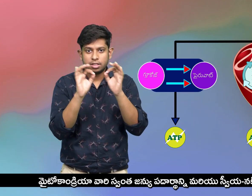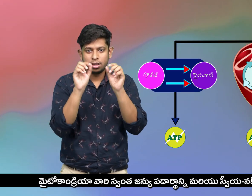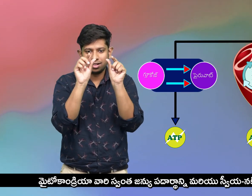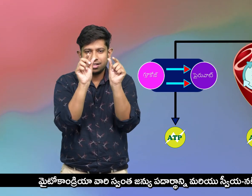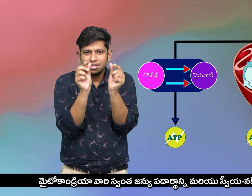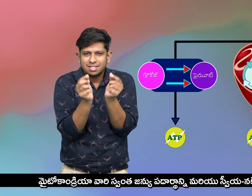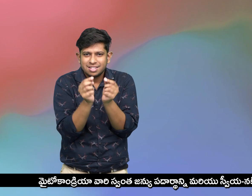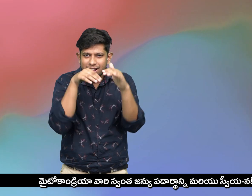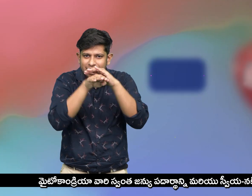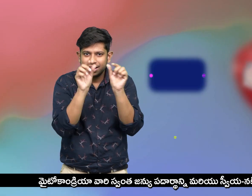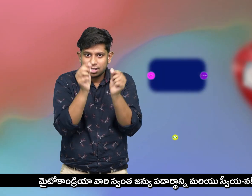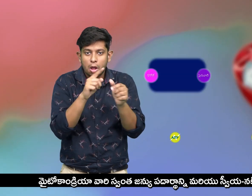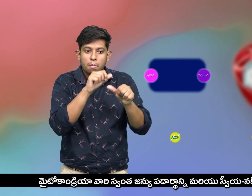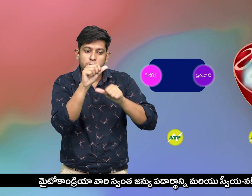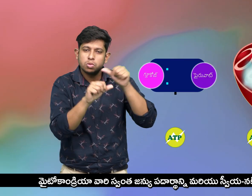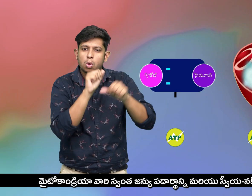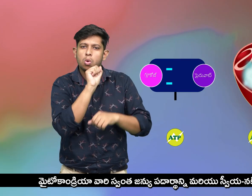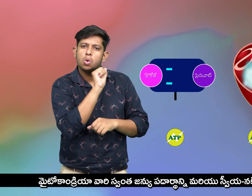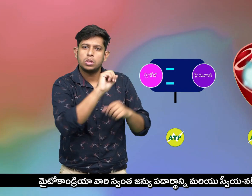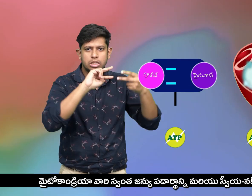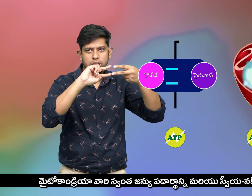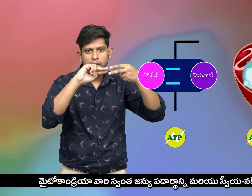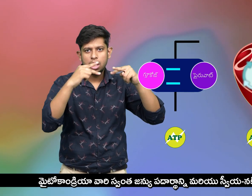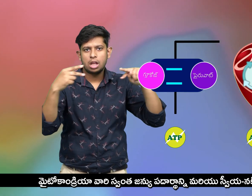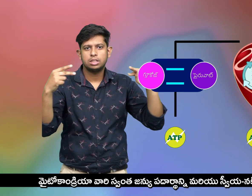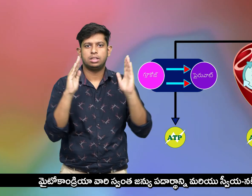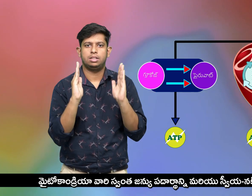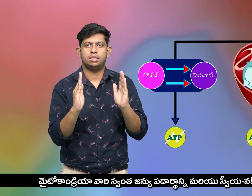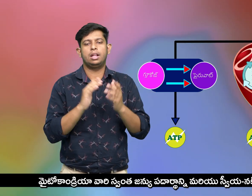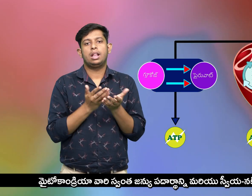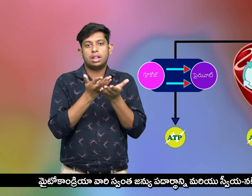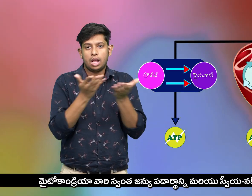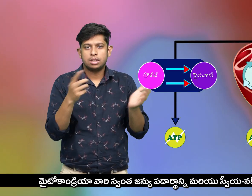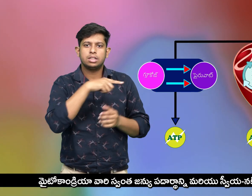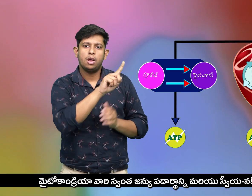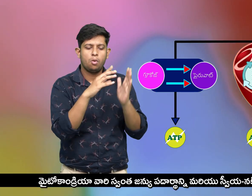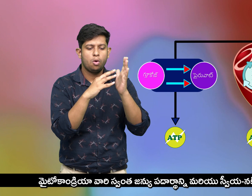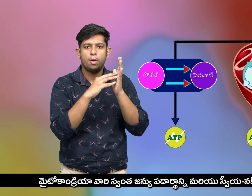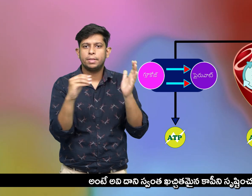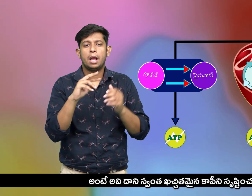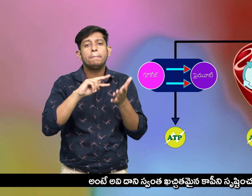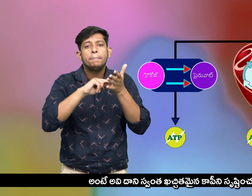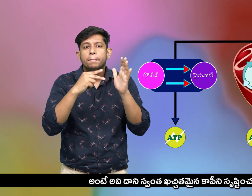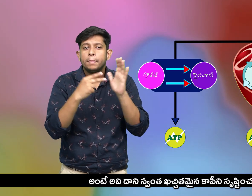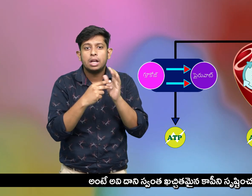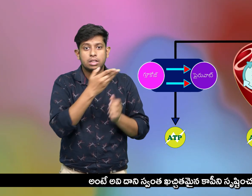మైటోకాండ్రియా వారి స్వంత జన్యు పదార్థాన్ని మరియు స్వీయ నకిలీని కలిగి ఉంటుంది. అంటే అవి